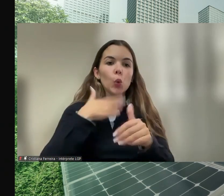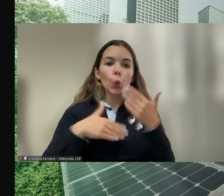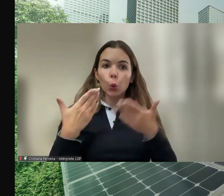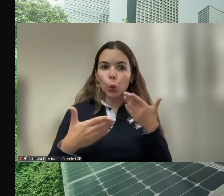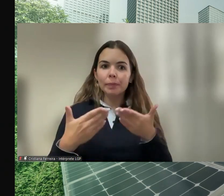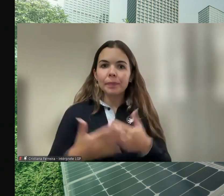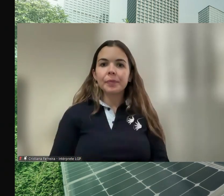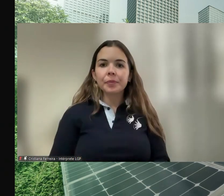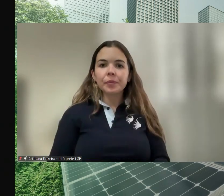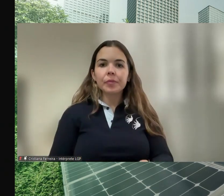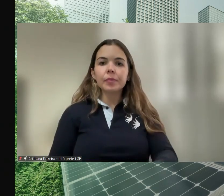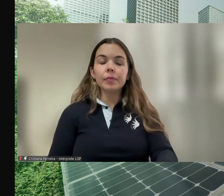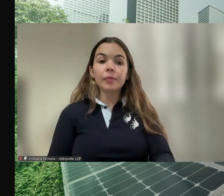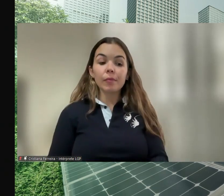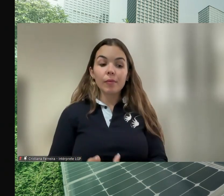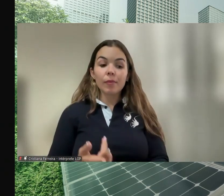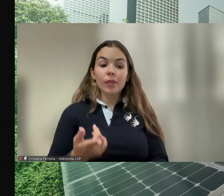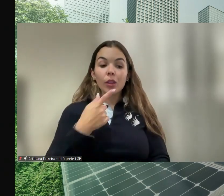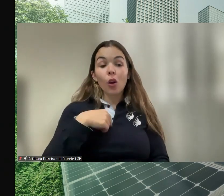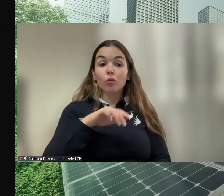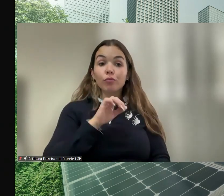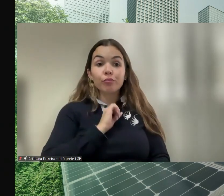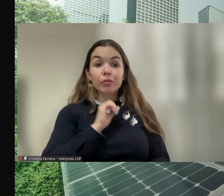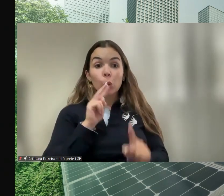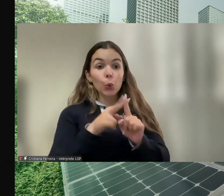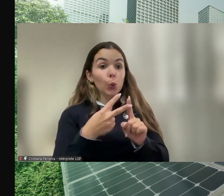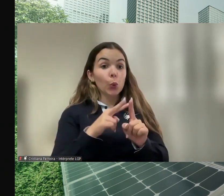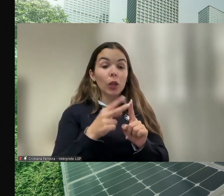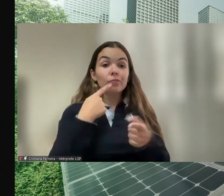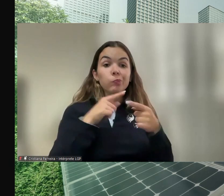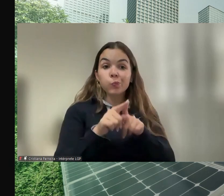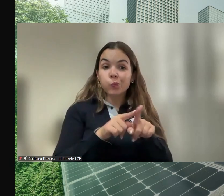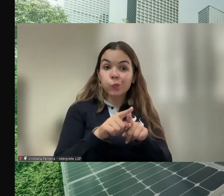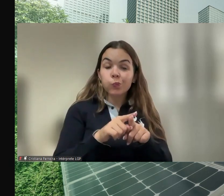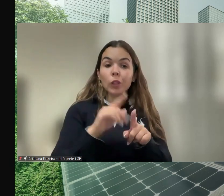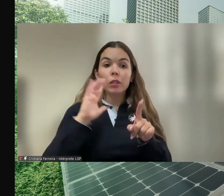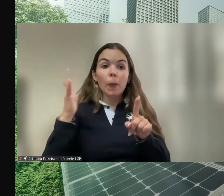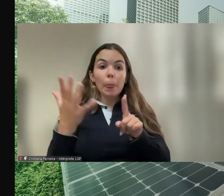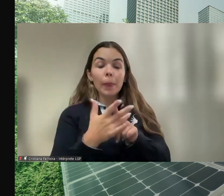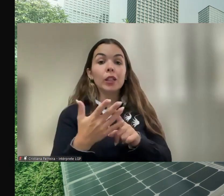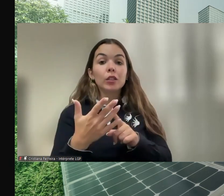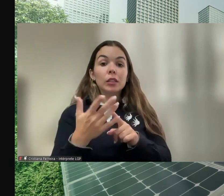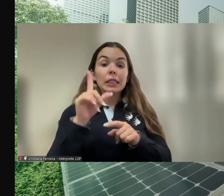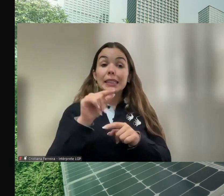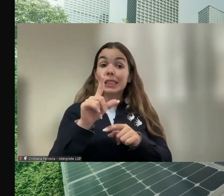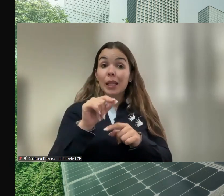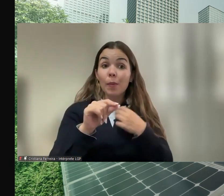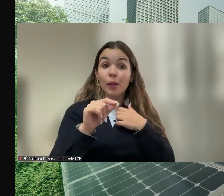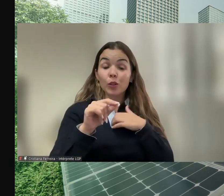sustentável. Na nossa perspectiva, as políticas ambientais e políticas sociais não podem estar